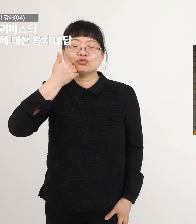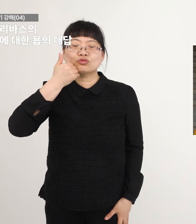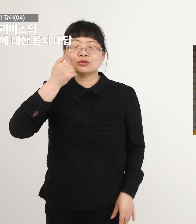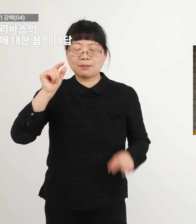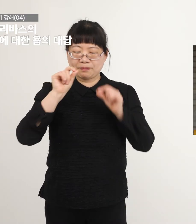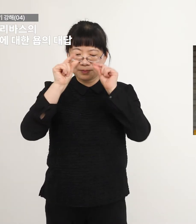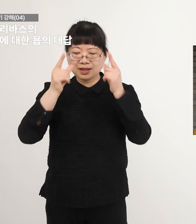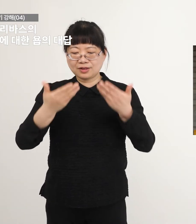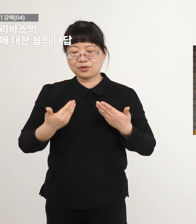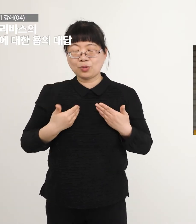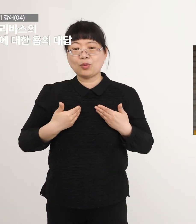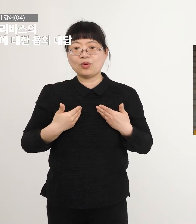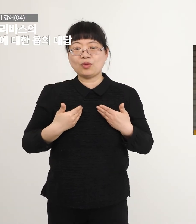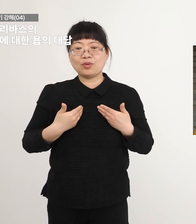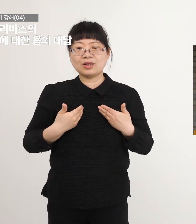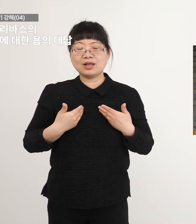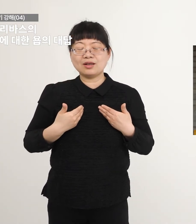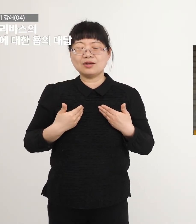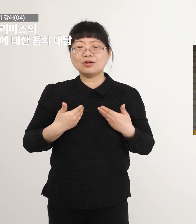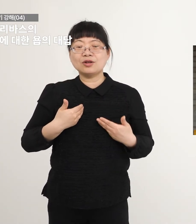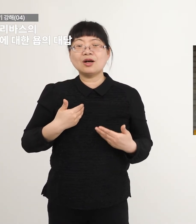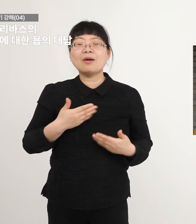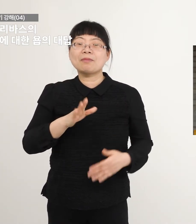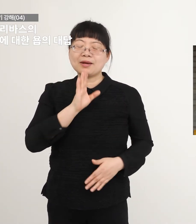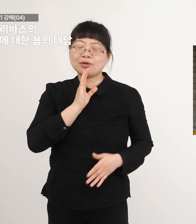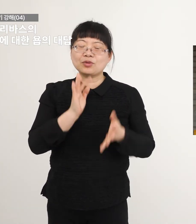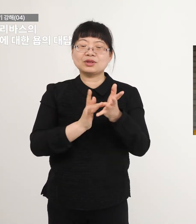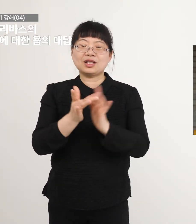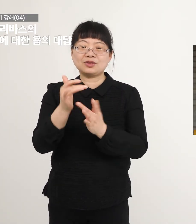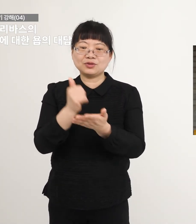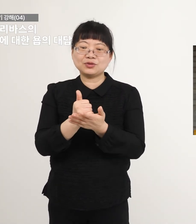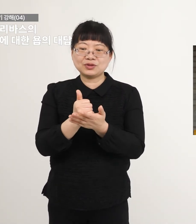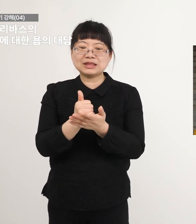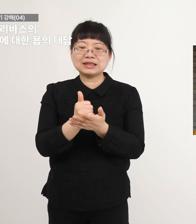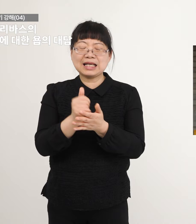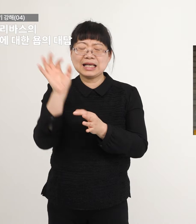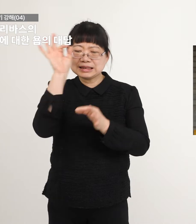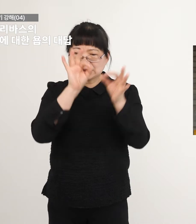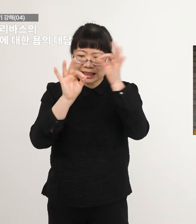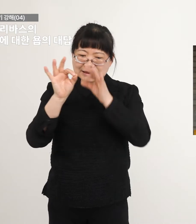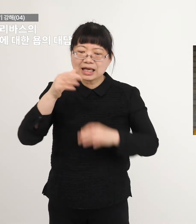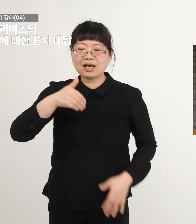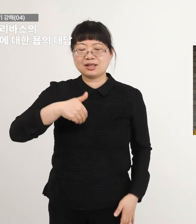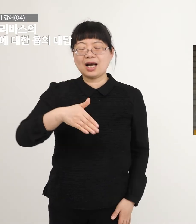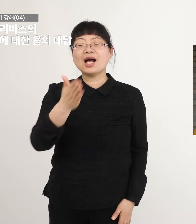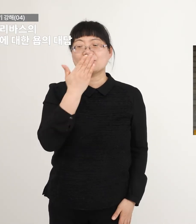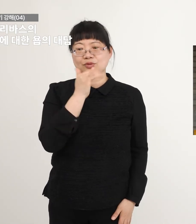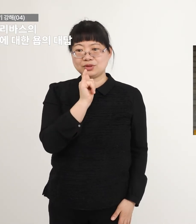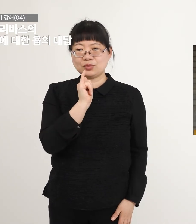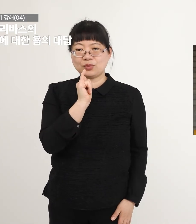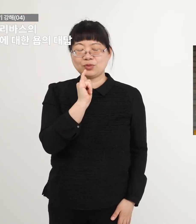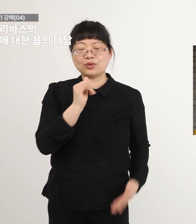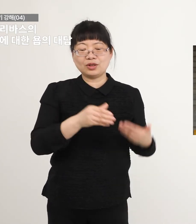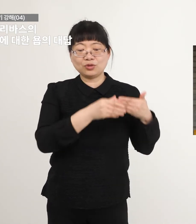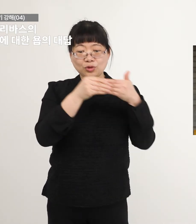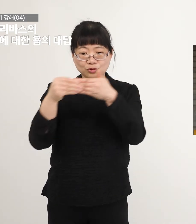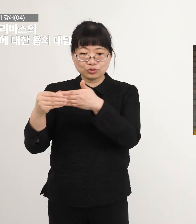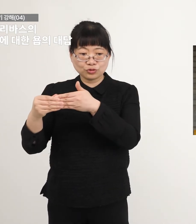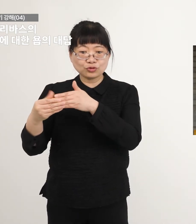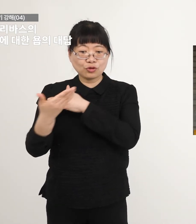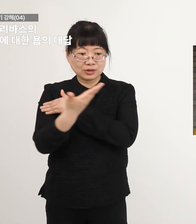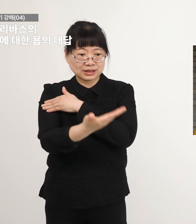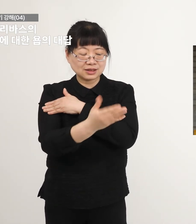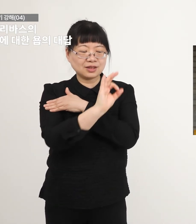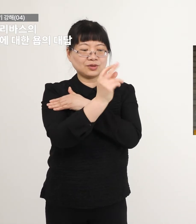그 예수를 찾아가게 하는 목적이 욥기서의 진정한 의도예요.